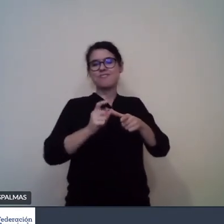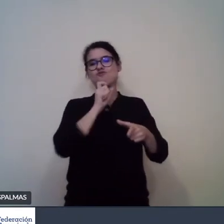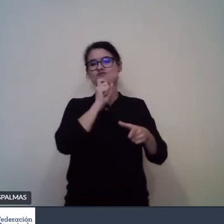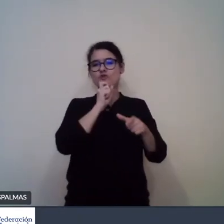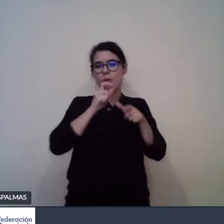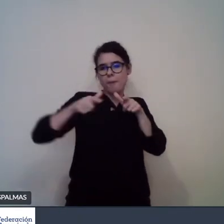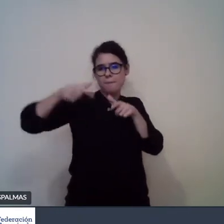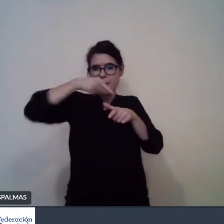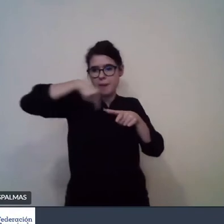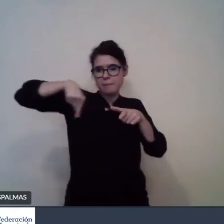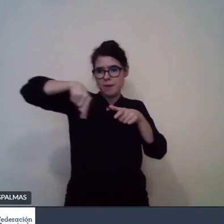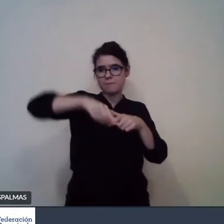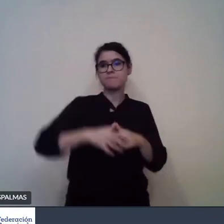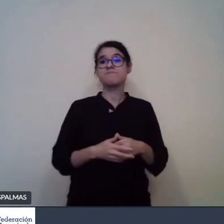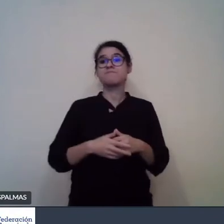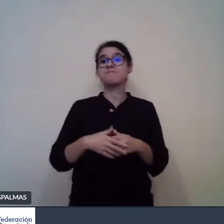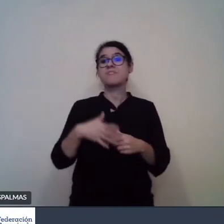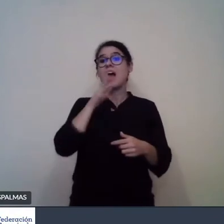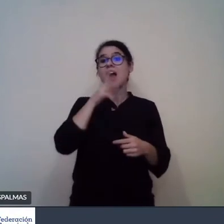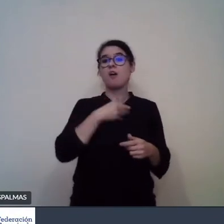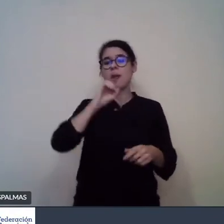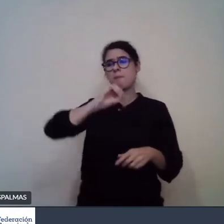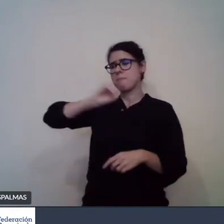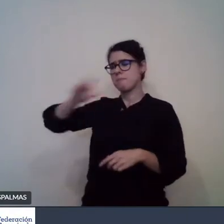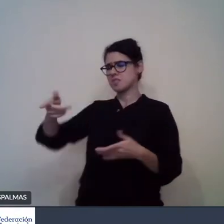Ahora sí no da el pase, no sé muy bien por qué.